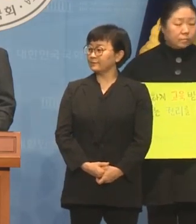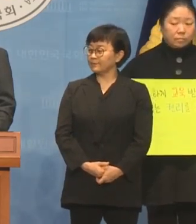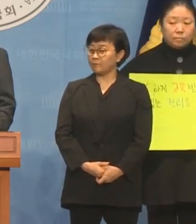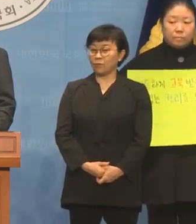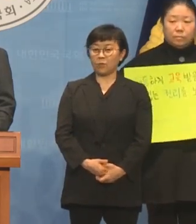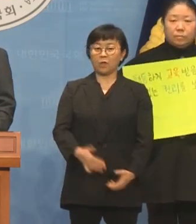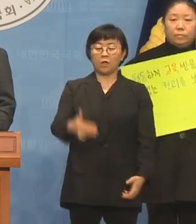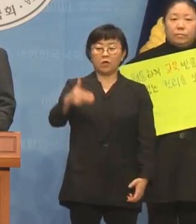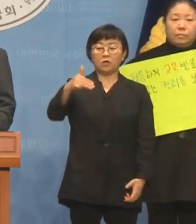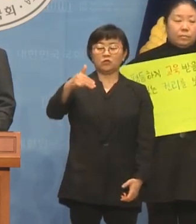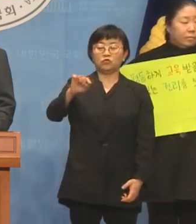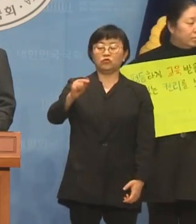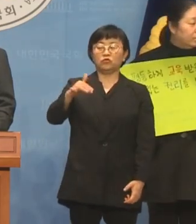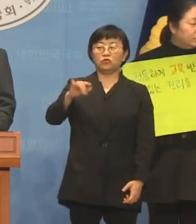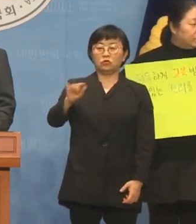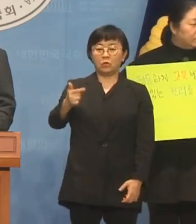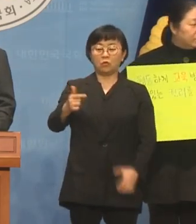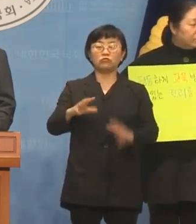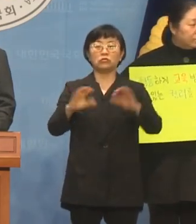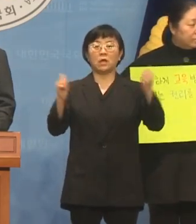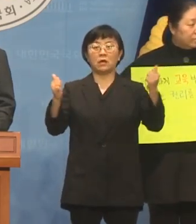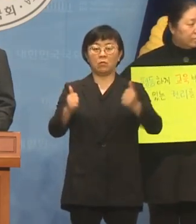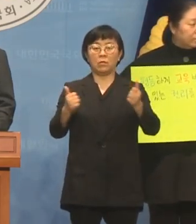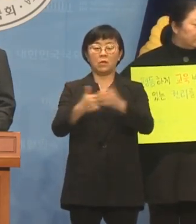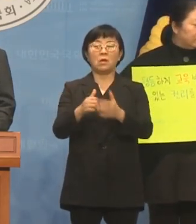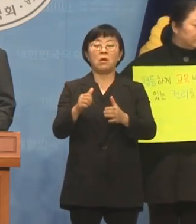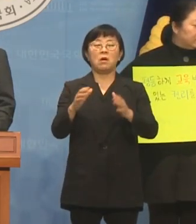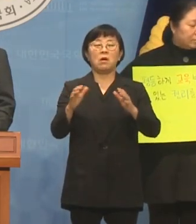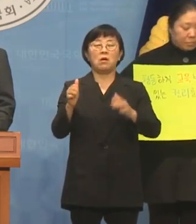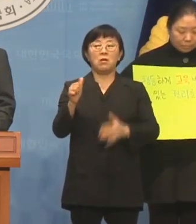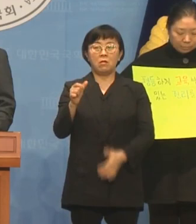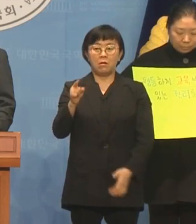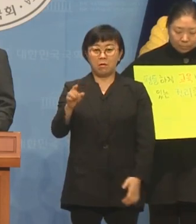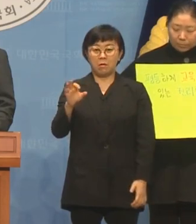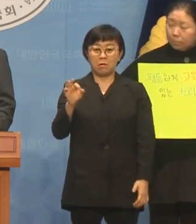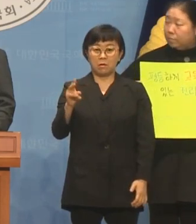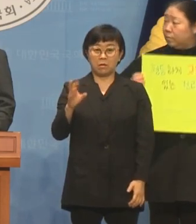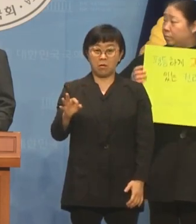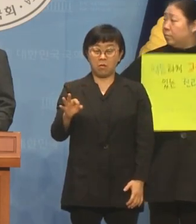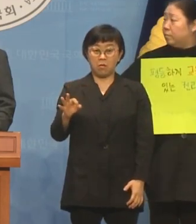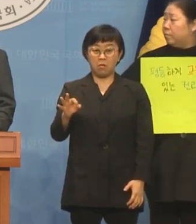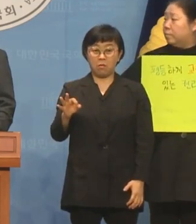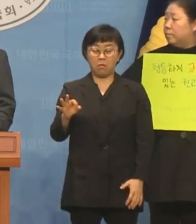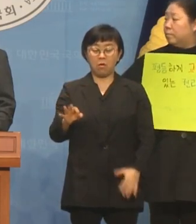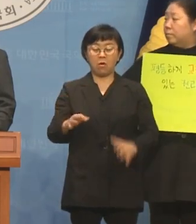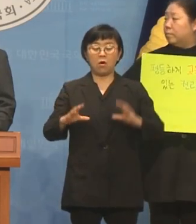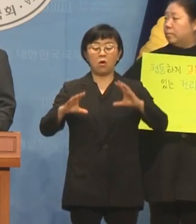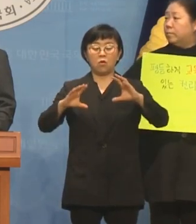춘천 철원 화천 양구갑 국회의원 허영입니다. 소속 상임위는